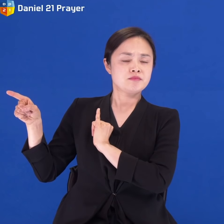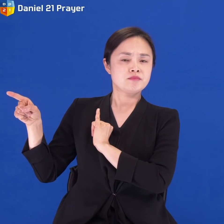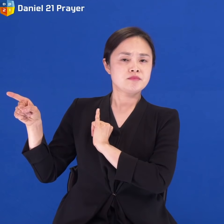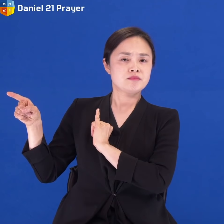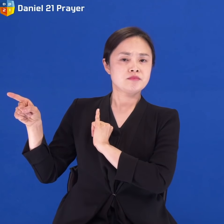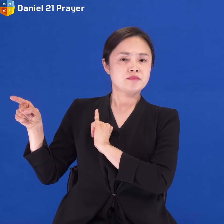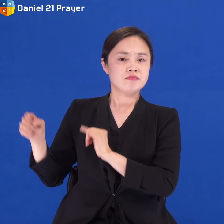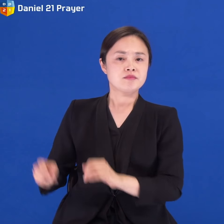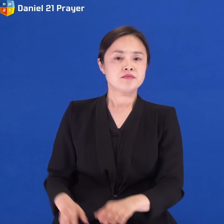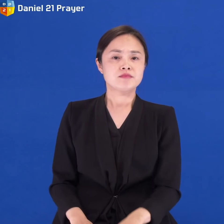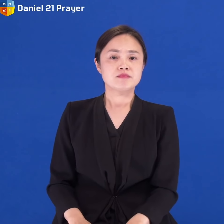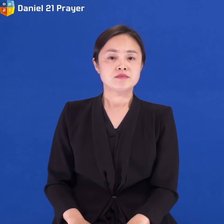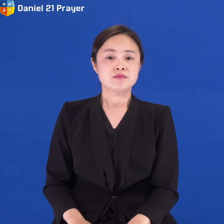하나님의 은혜로